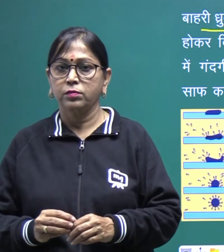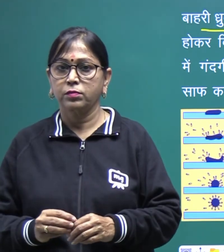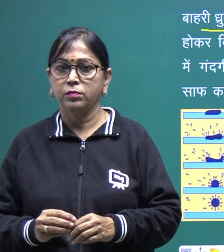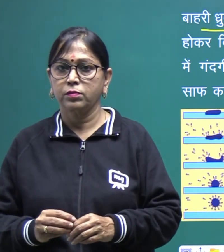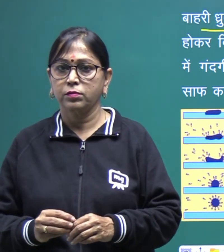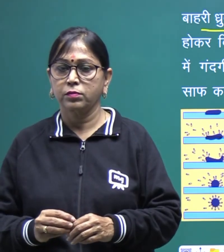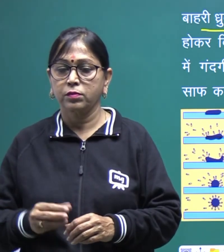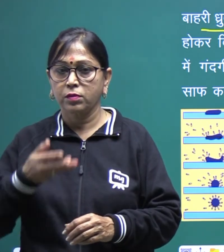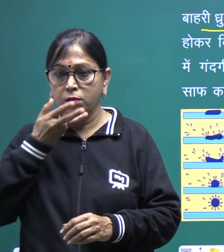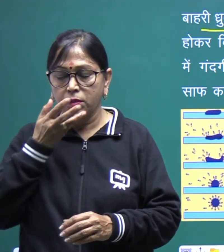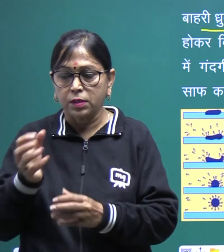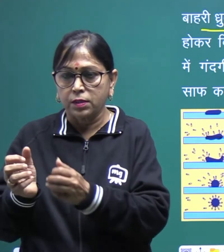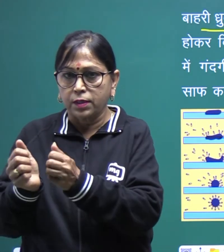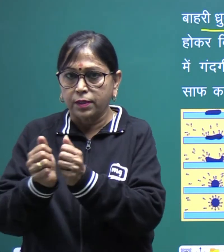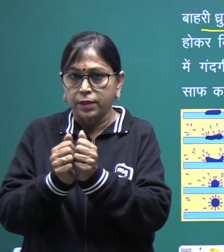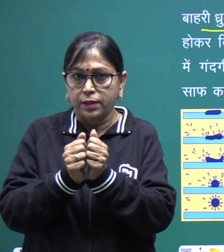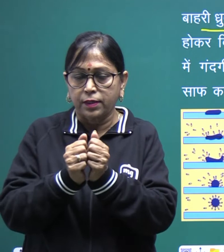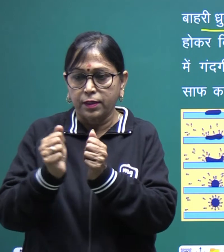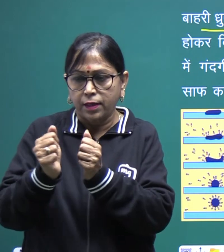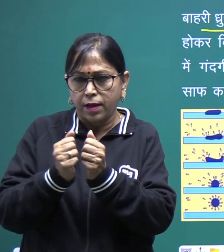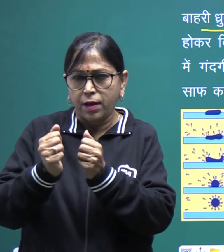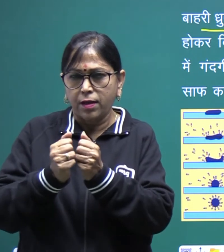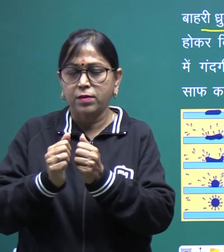जल से आकर्षित